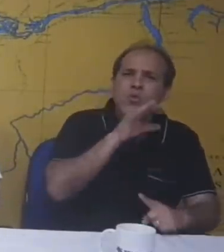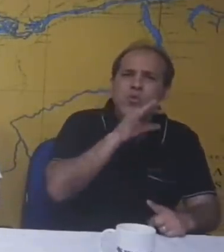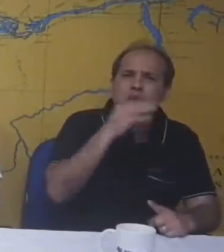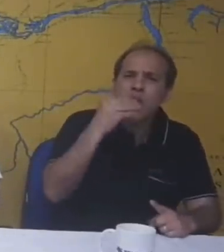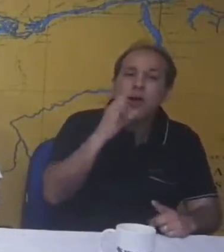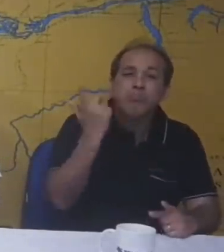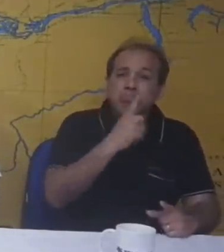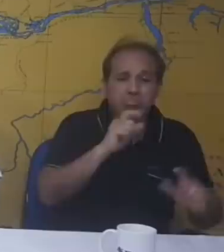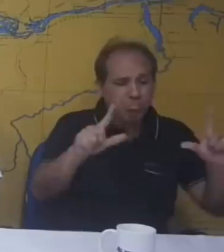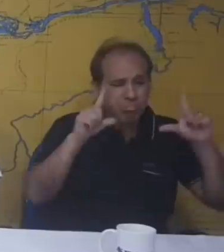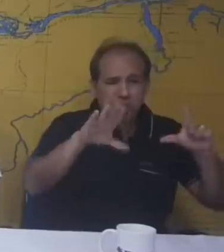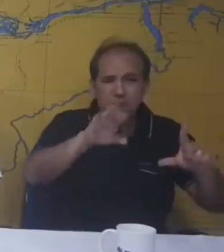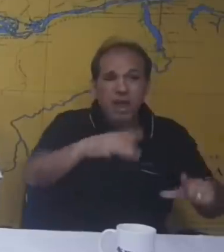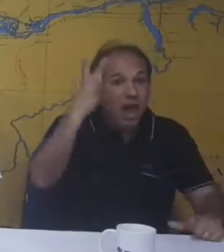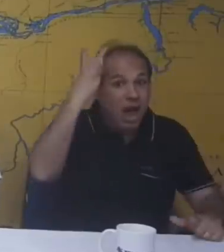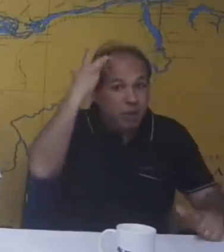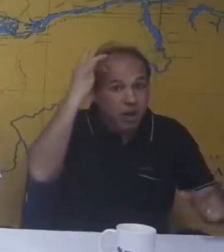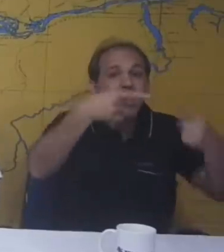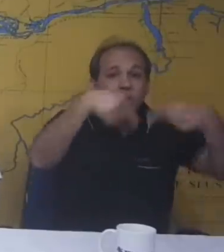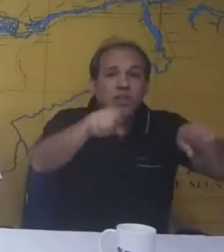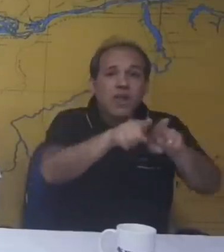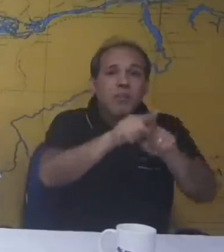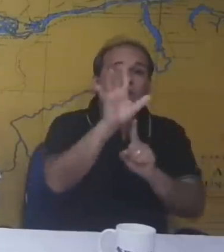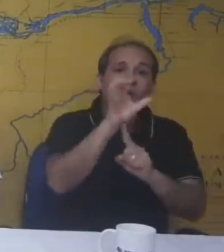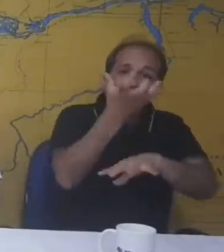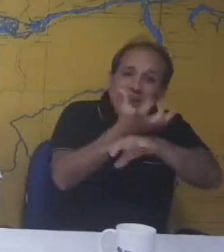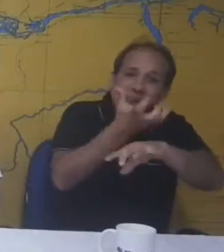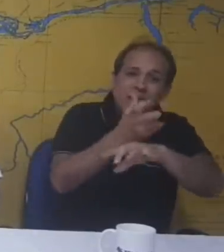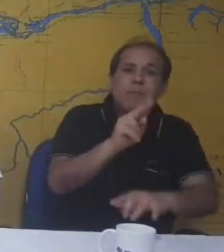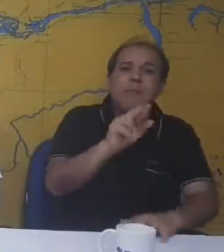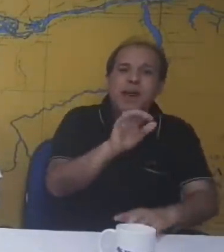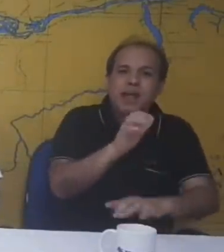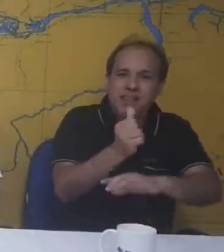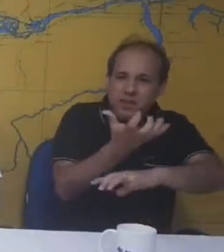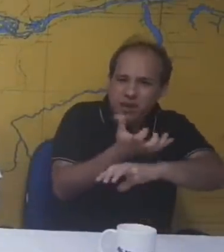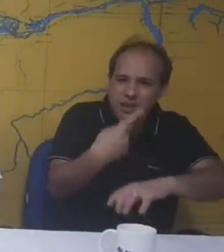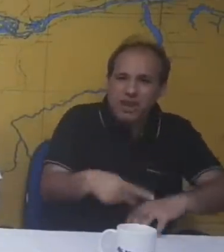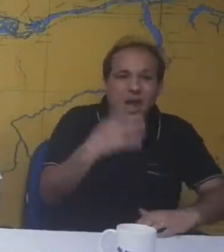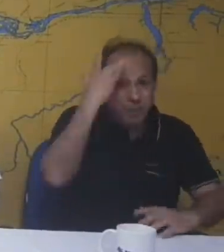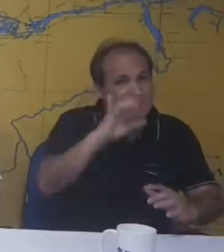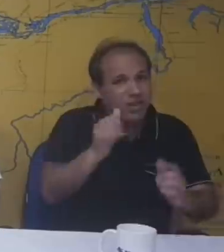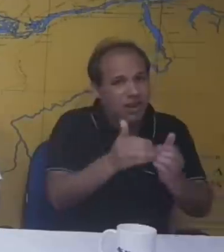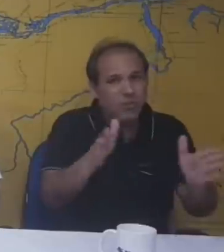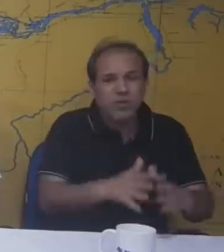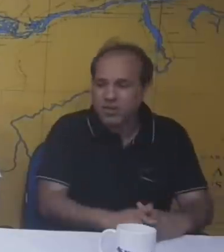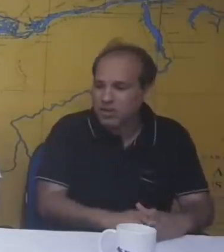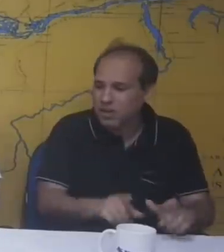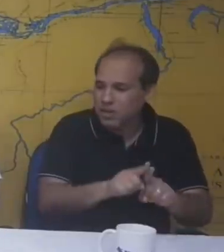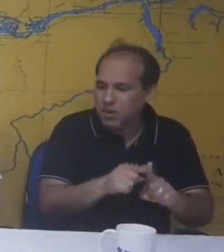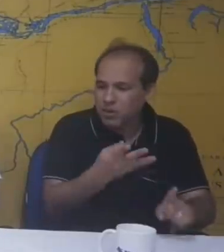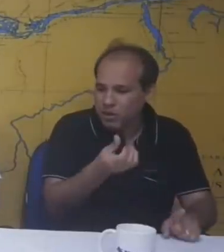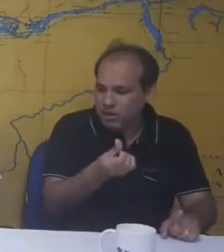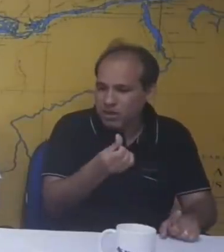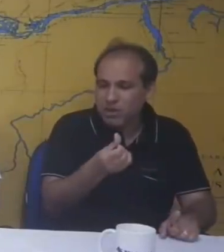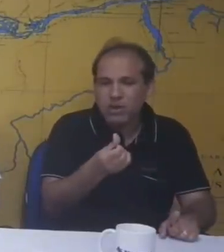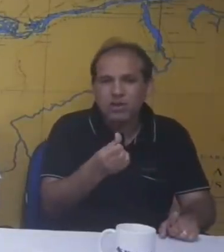amanhã nós estamos inaugurando aqui, entre outras coisas, Wi-Fi na praça, né? Também em 46 localidades vão ter sinais